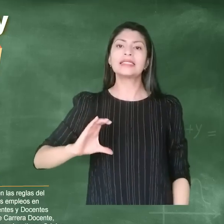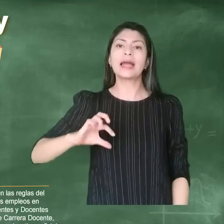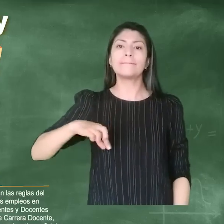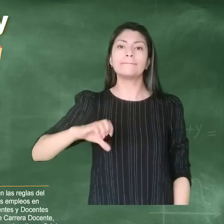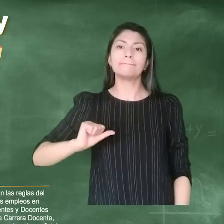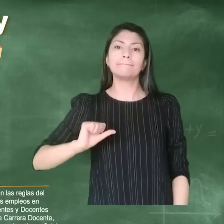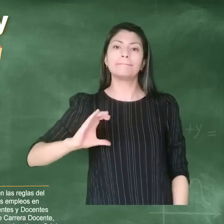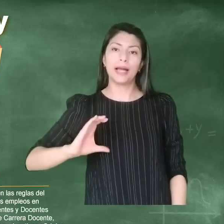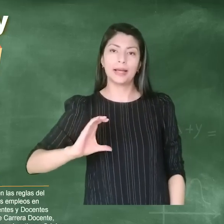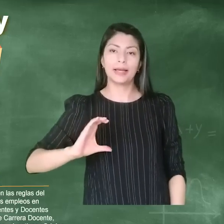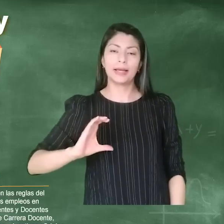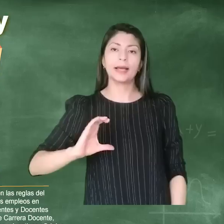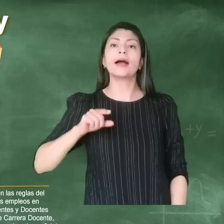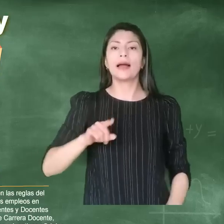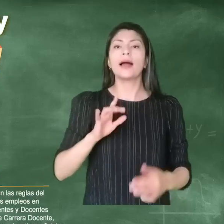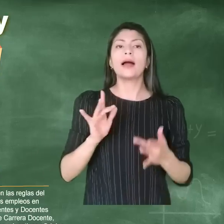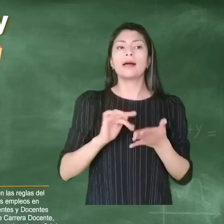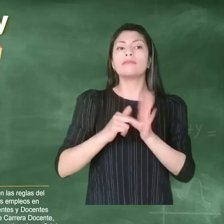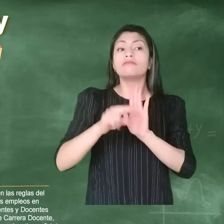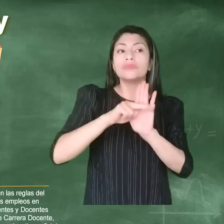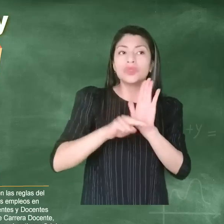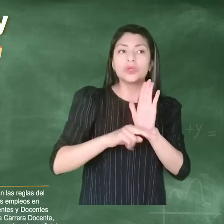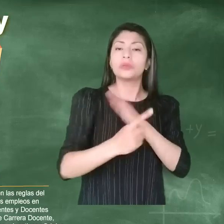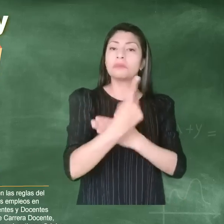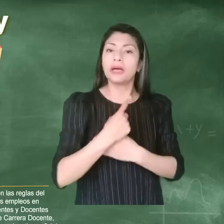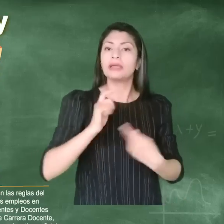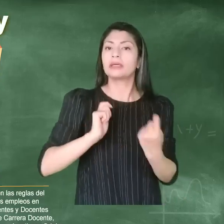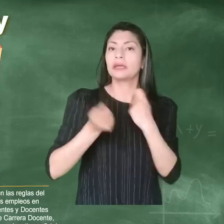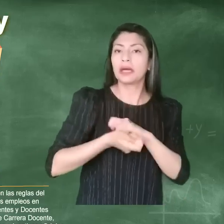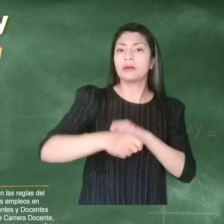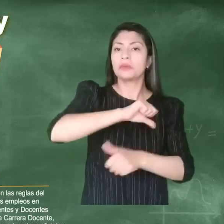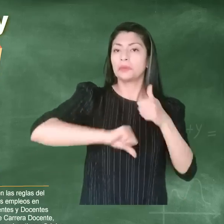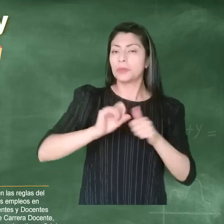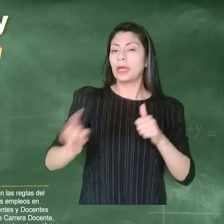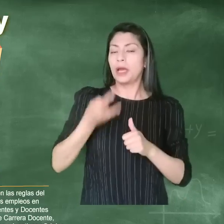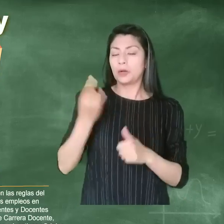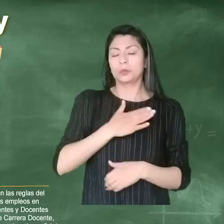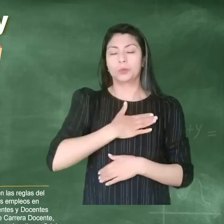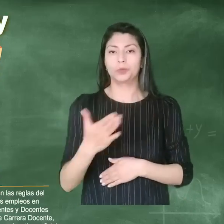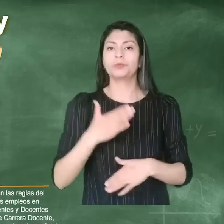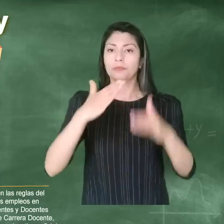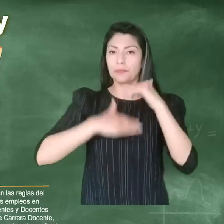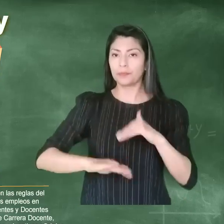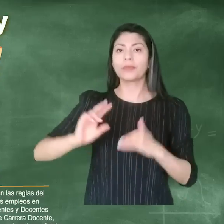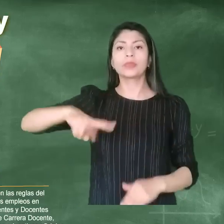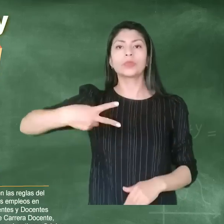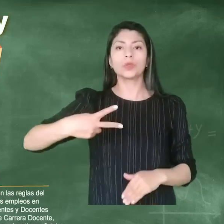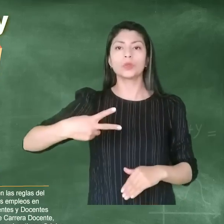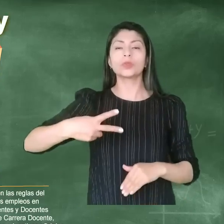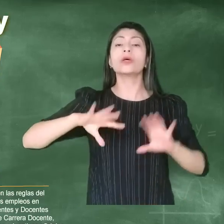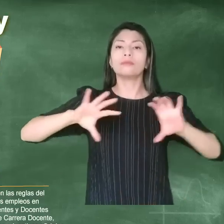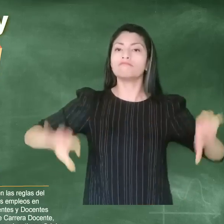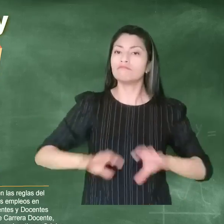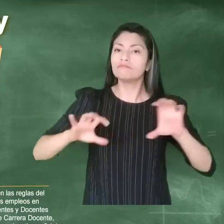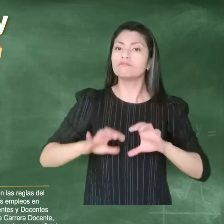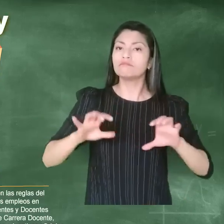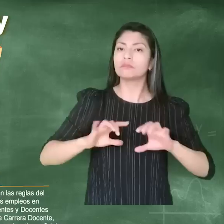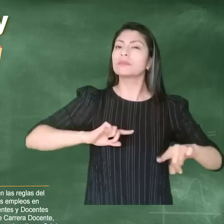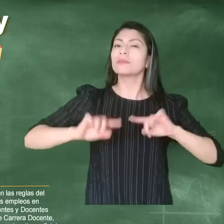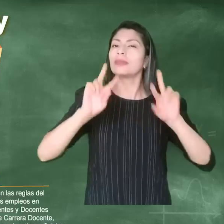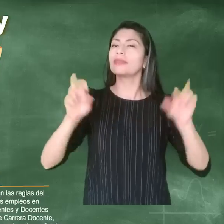en adelante CPACA, o de la norma que lo modifique o sustituya. Parágrafo 2. Los